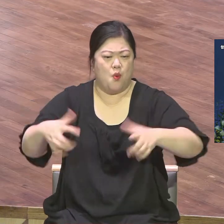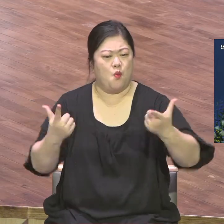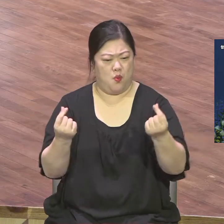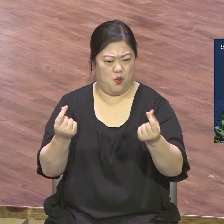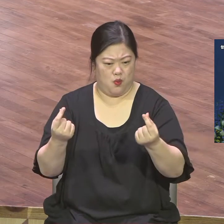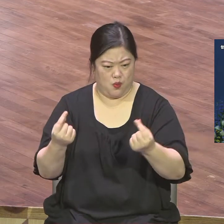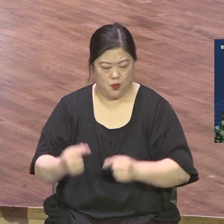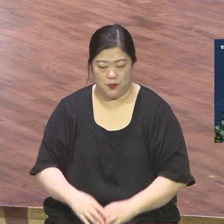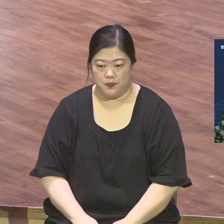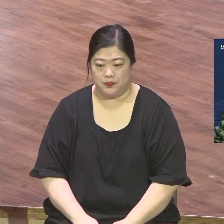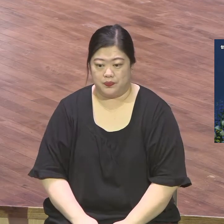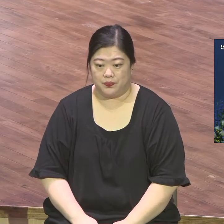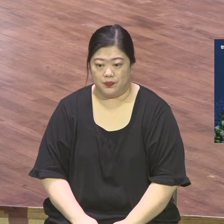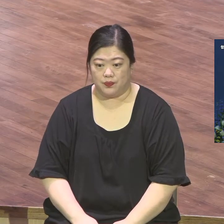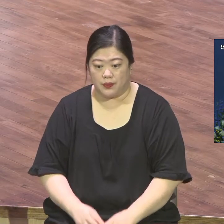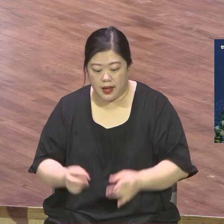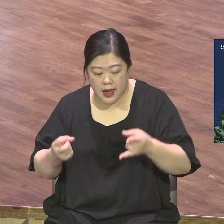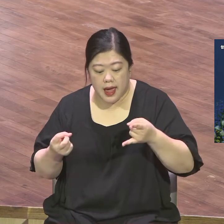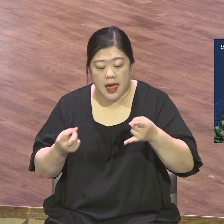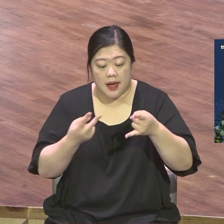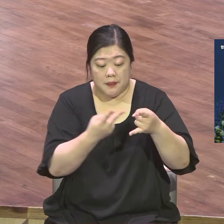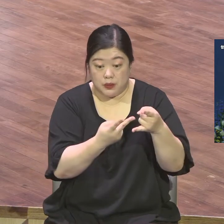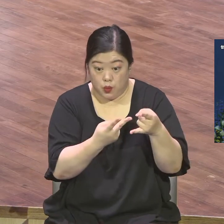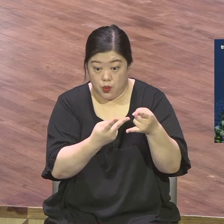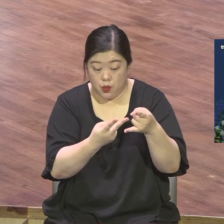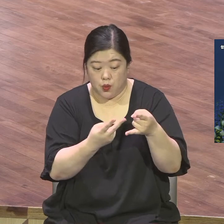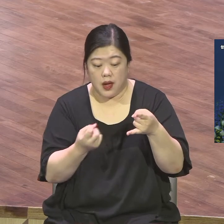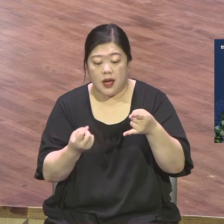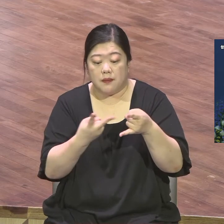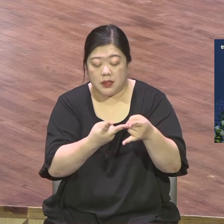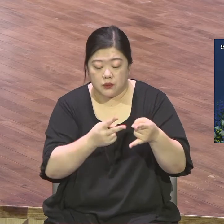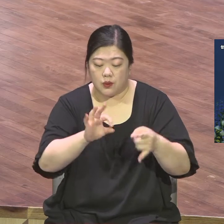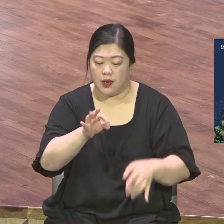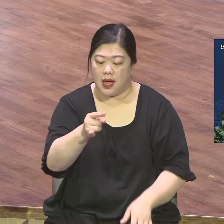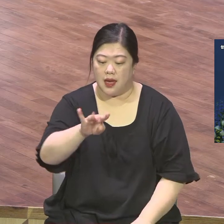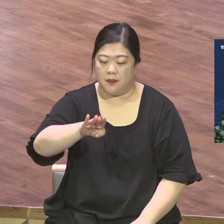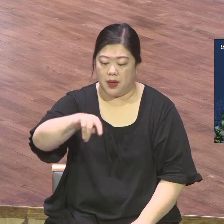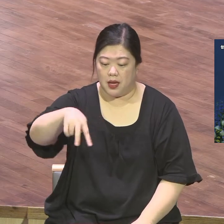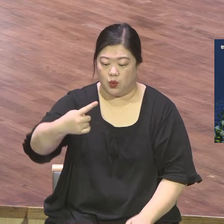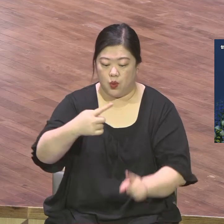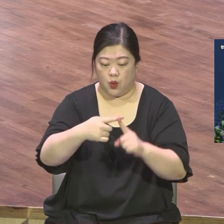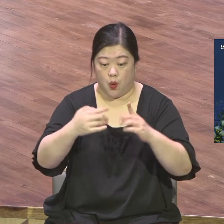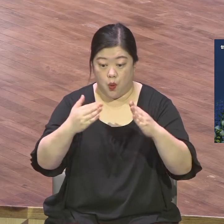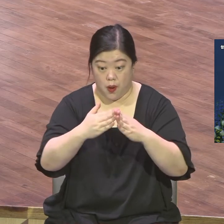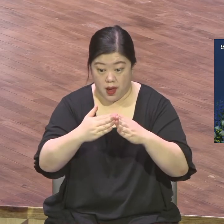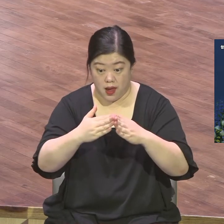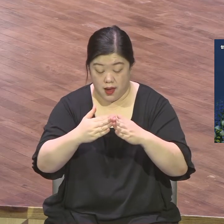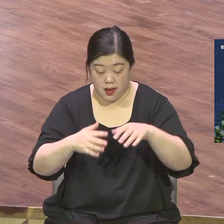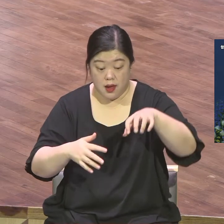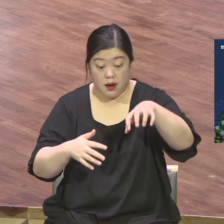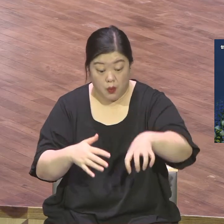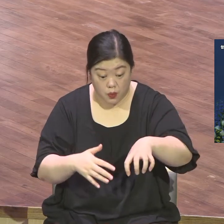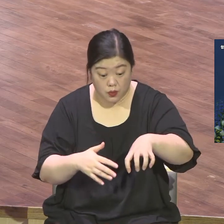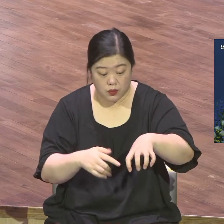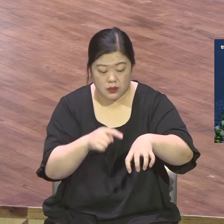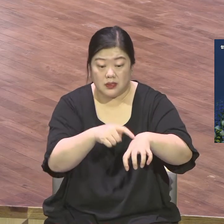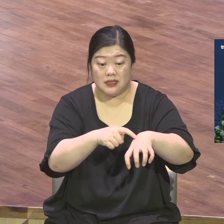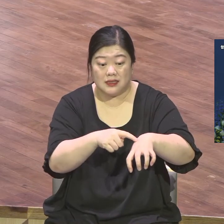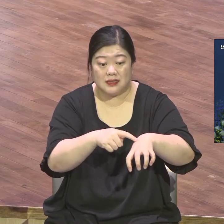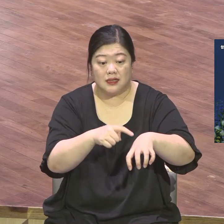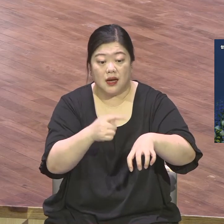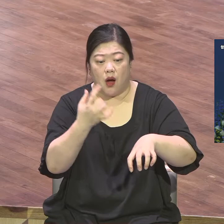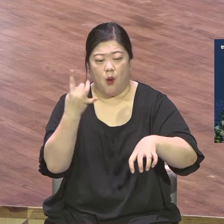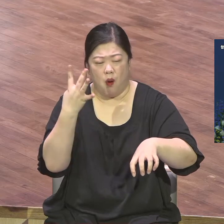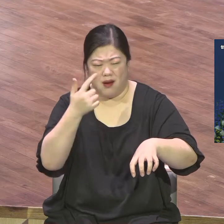에베소서의 1차 수신자인 이 에베소 교회의 성도들 대다수가 어떤 사람들이었느냐? 과거의